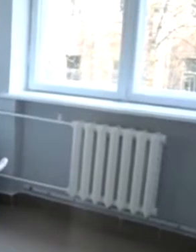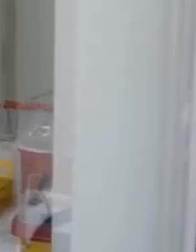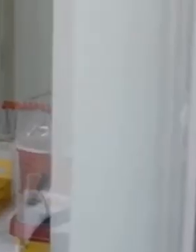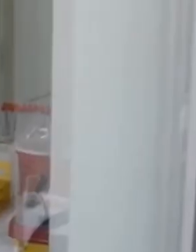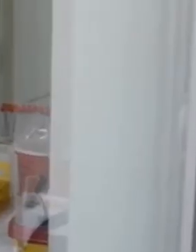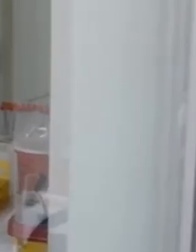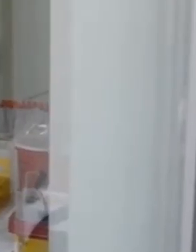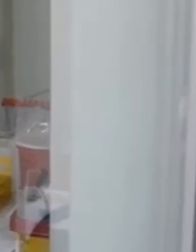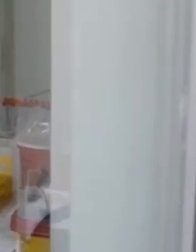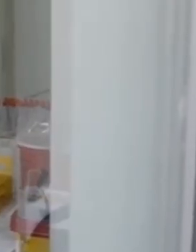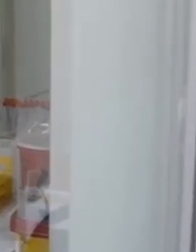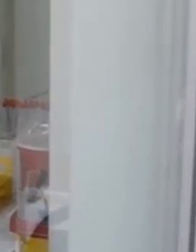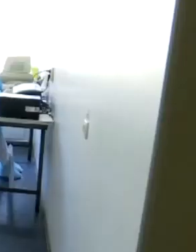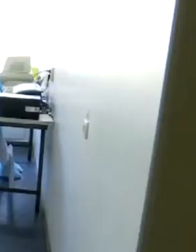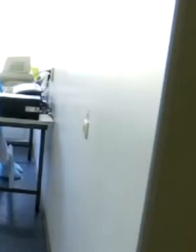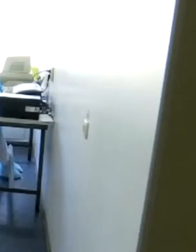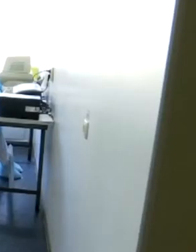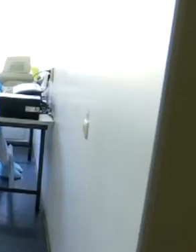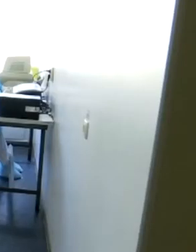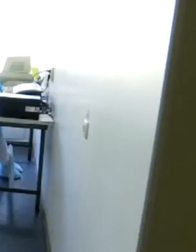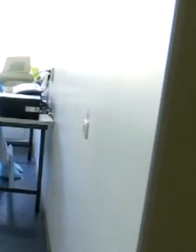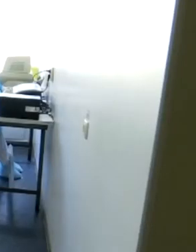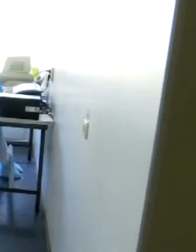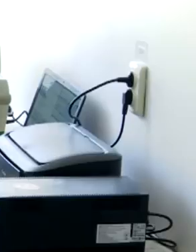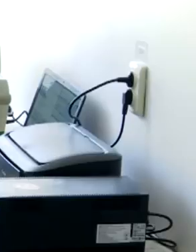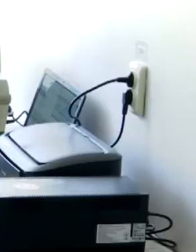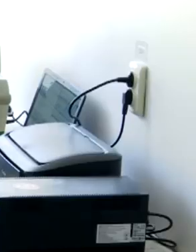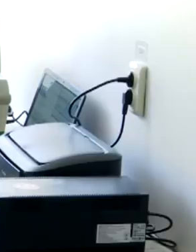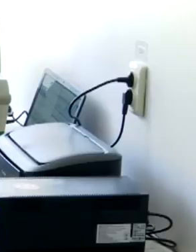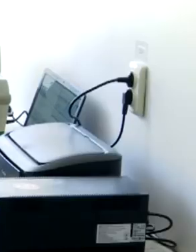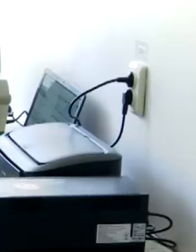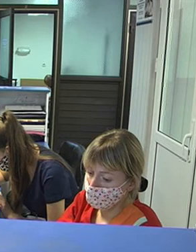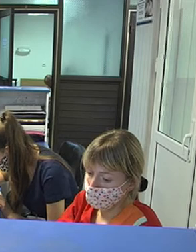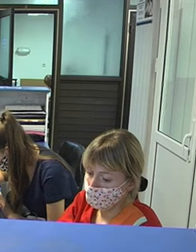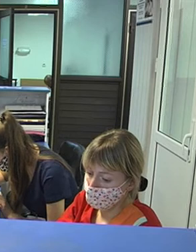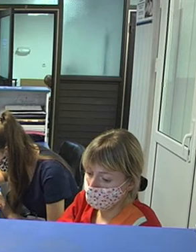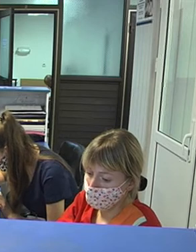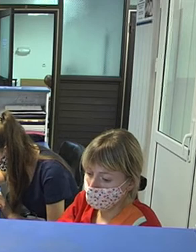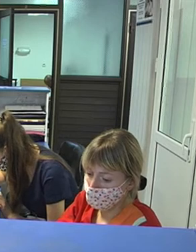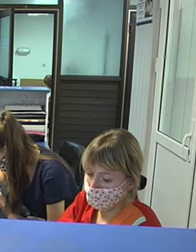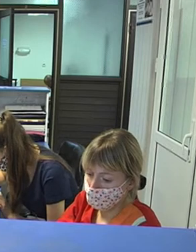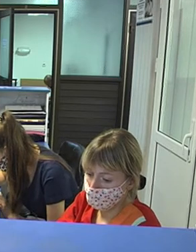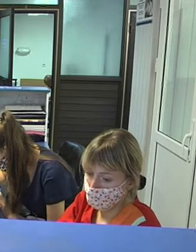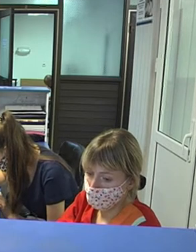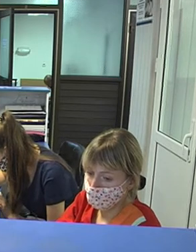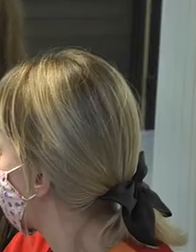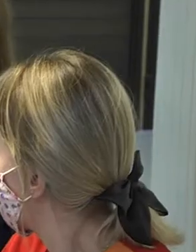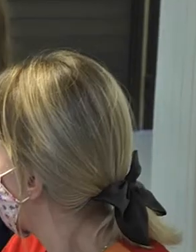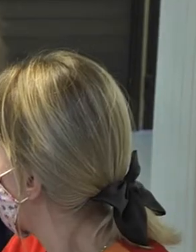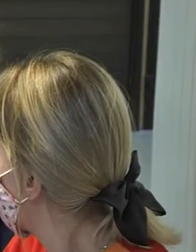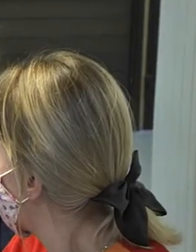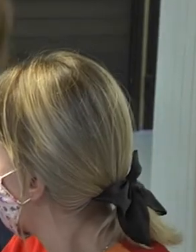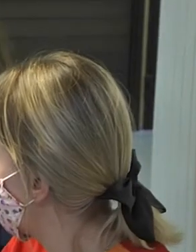охорони здоров'я України, за добу 19 квітня на Дніпропетровщині щепили від коронавірусу 512